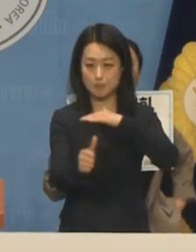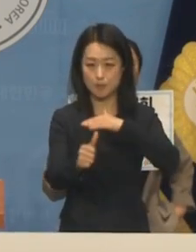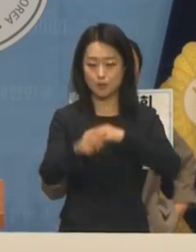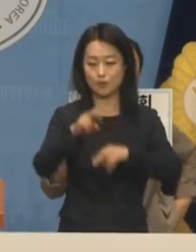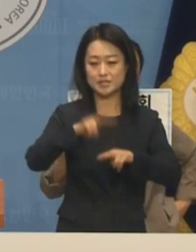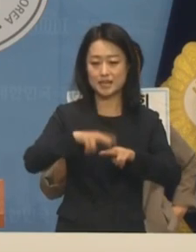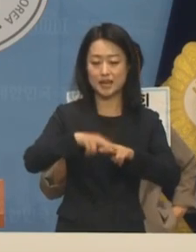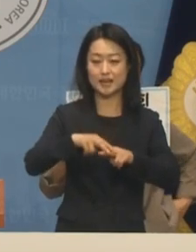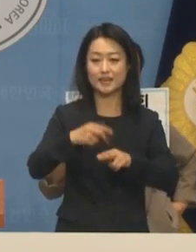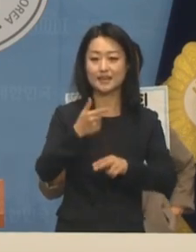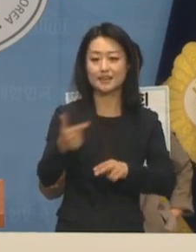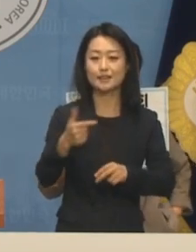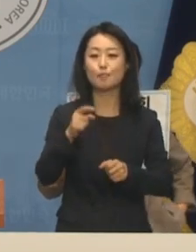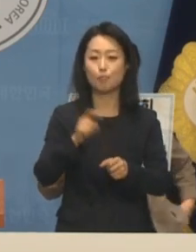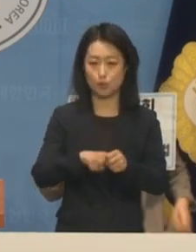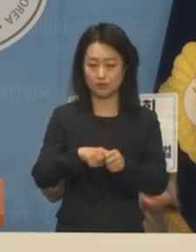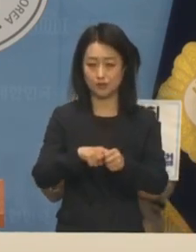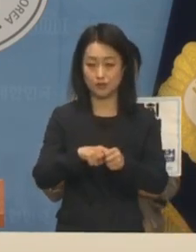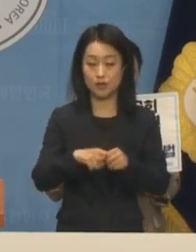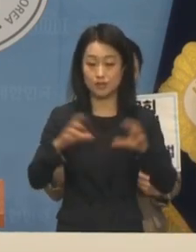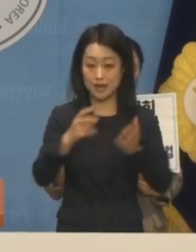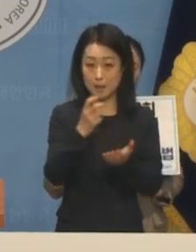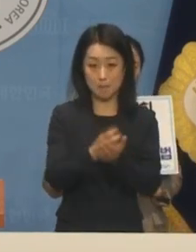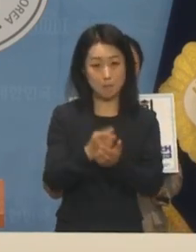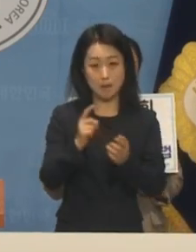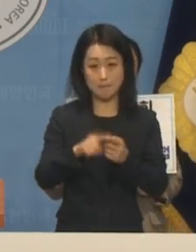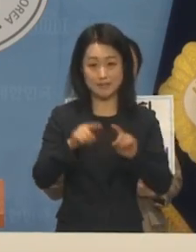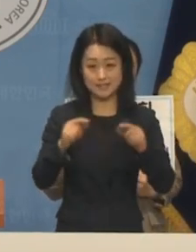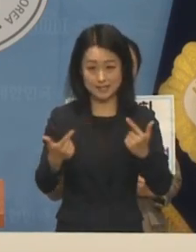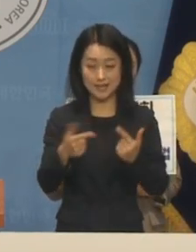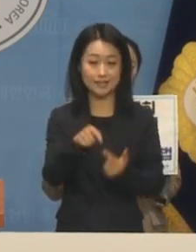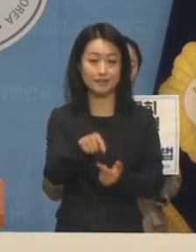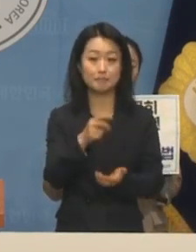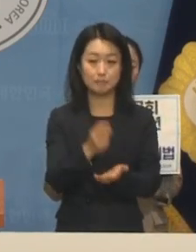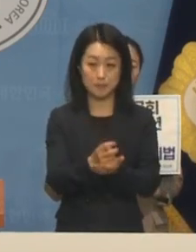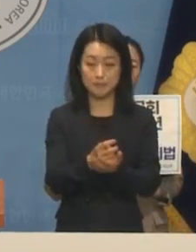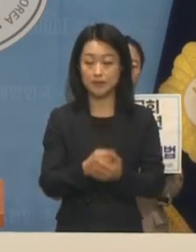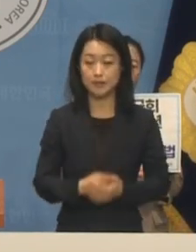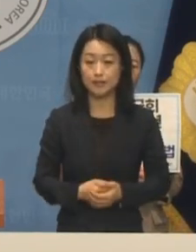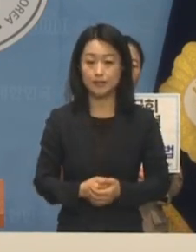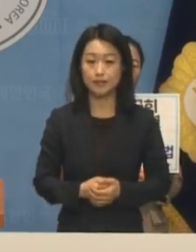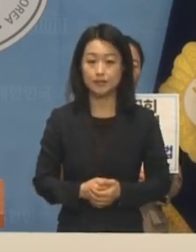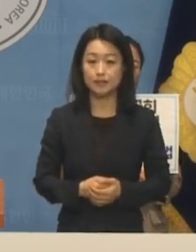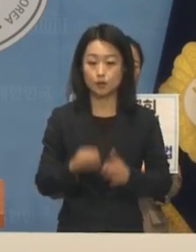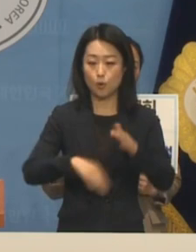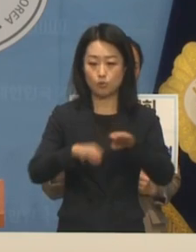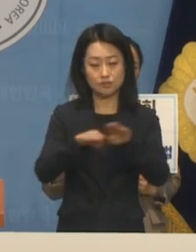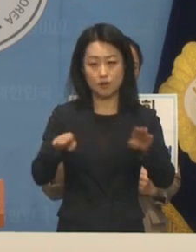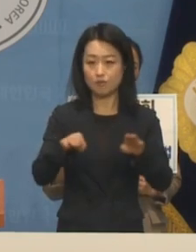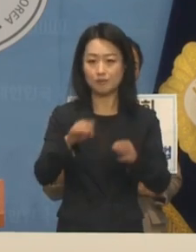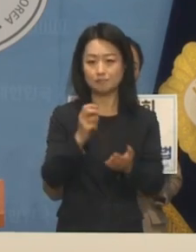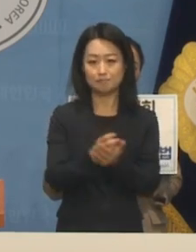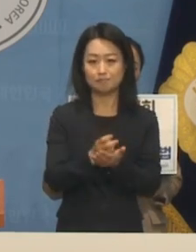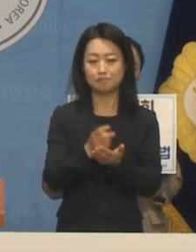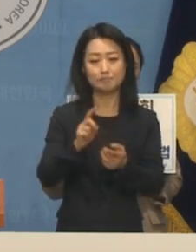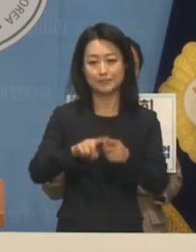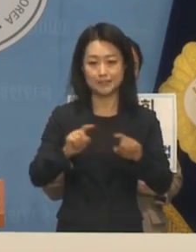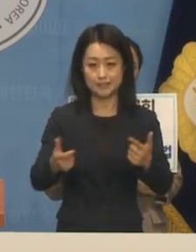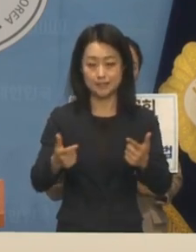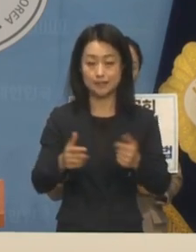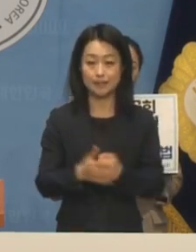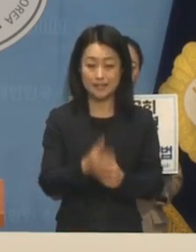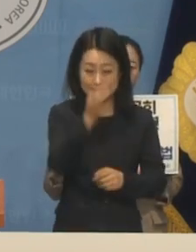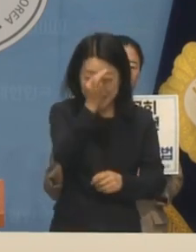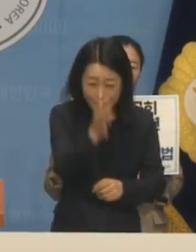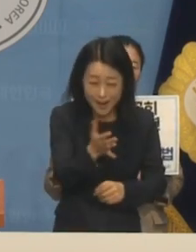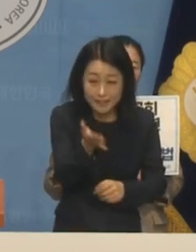꼼수로 위헌적일 뿐만 아니라 선거제도의 공정성을 훼손합니다. 거대 양당은 이에 대해 사과하면서도